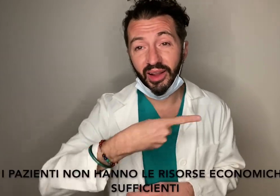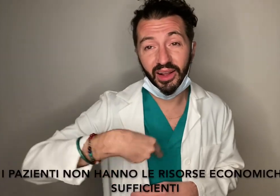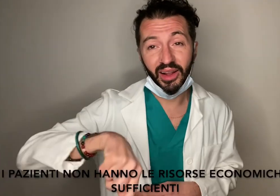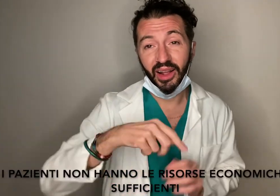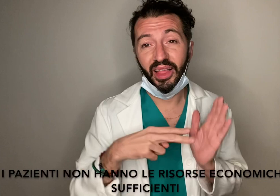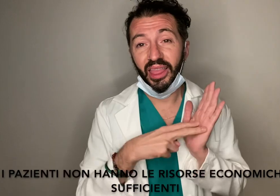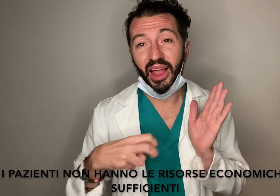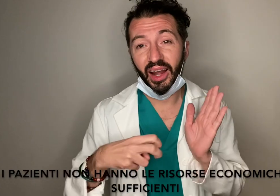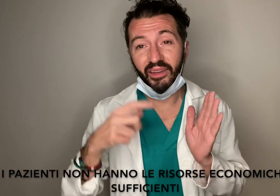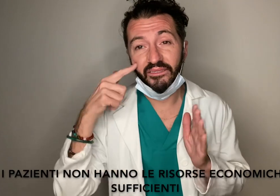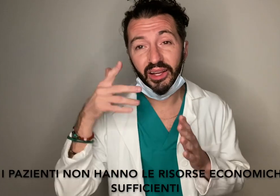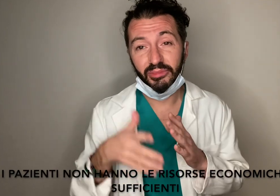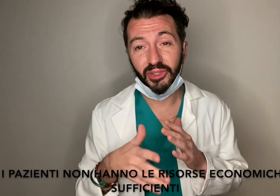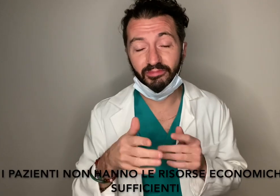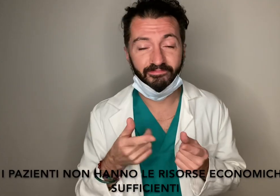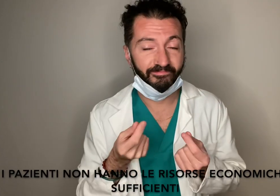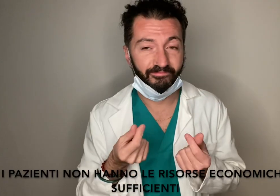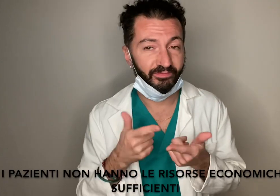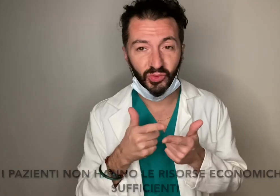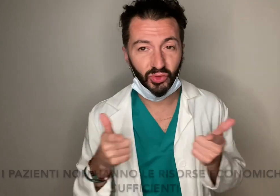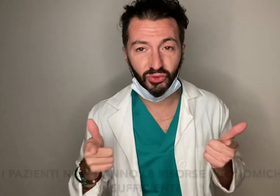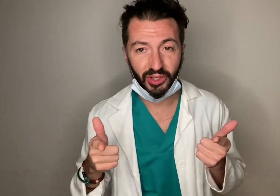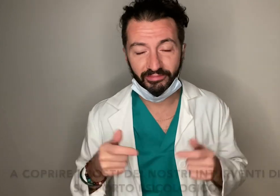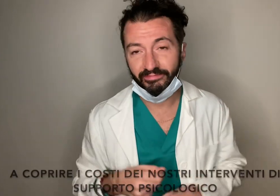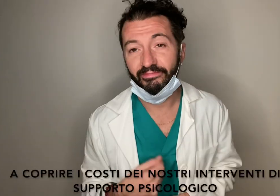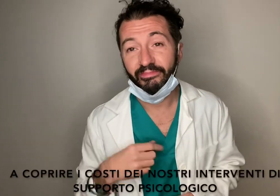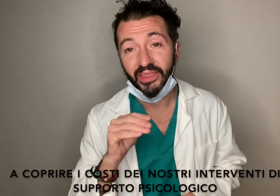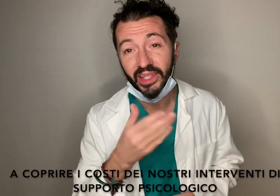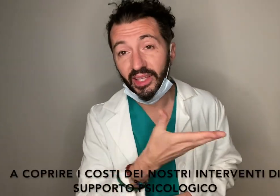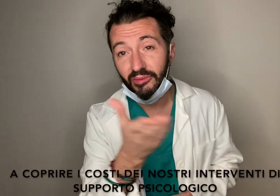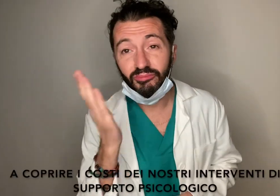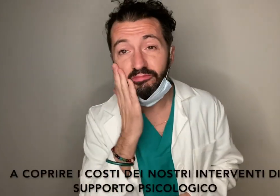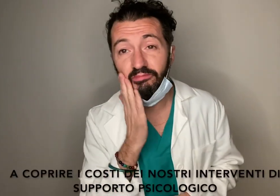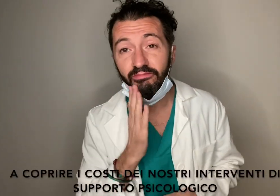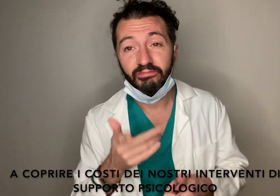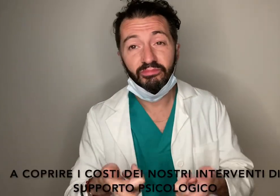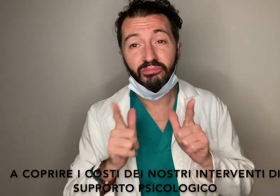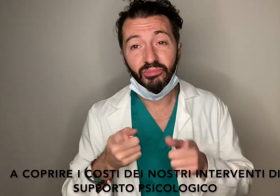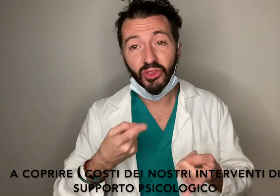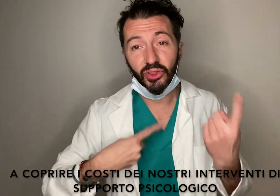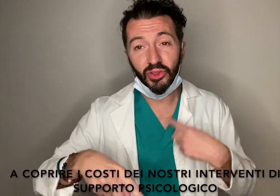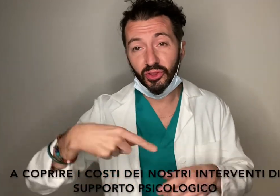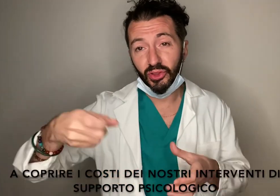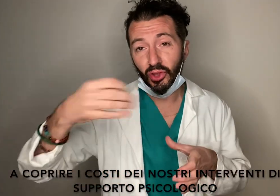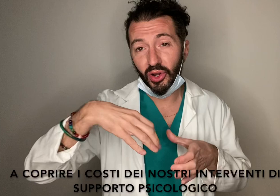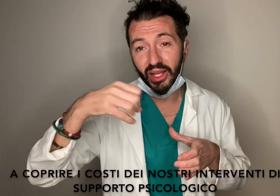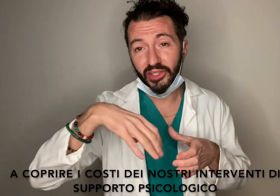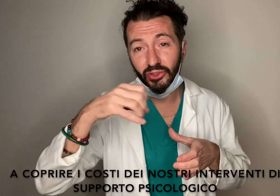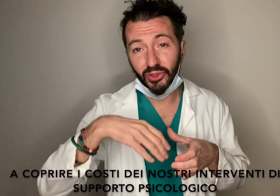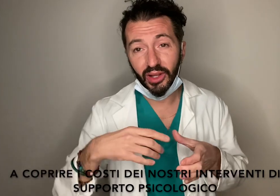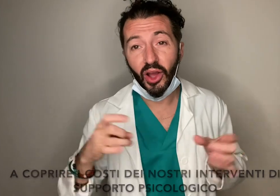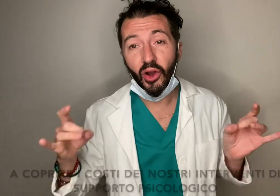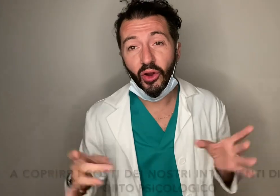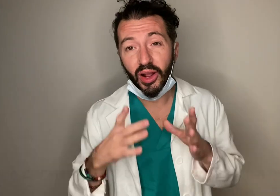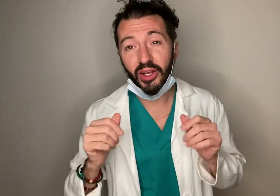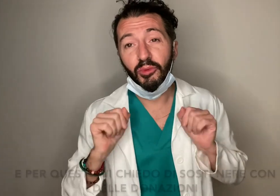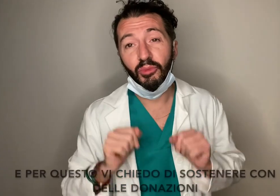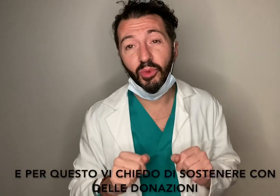pazienti non hanno le risorse economiche sufficienti a coprire i costi dei nostri interventi di supporto psicologico e